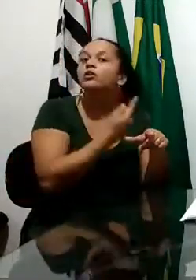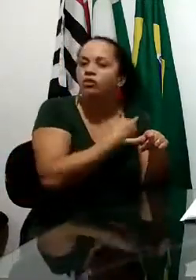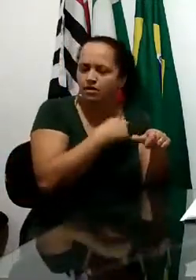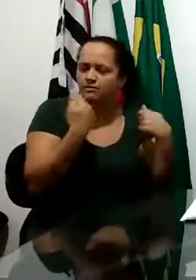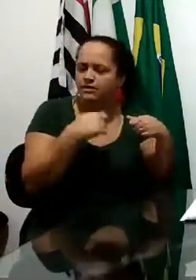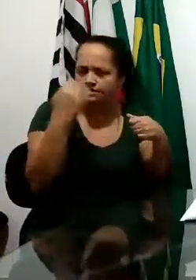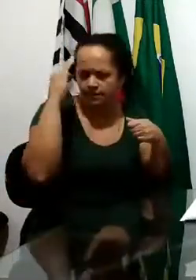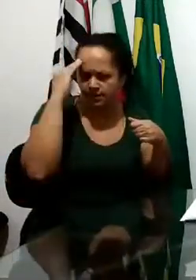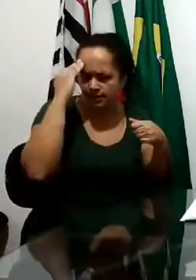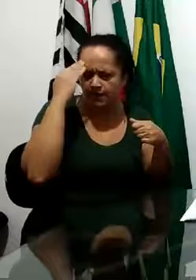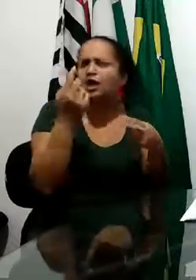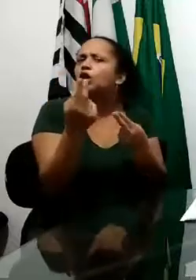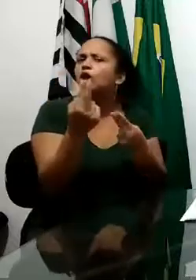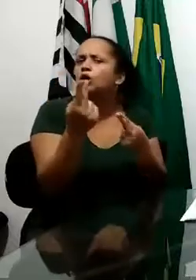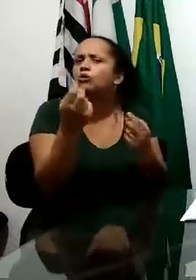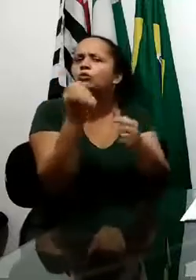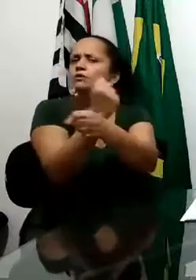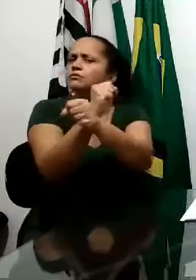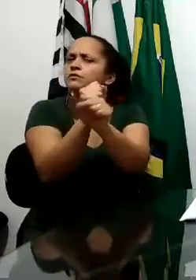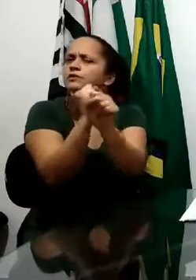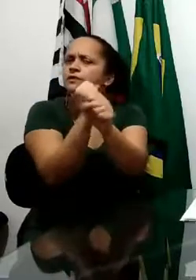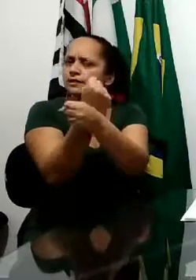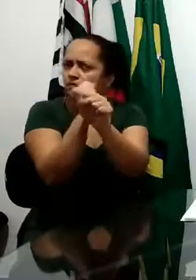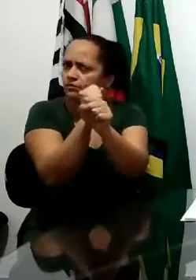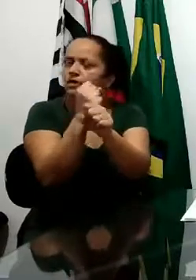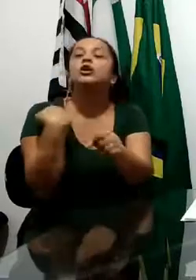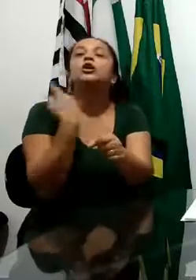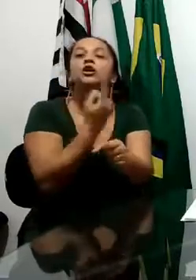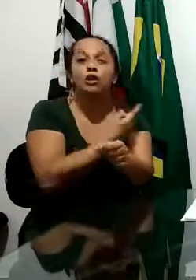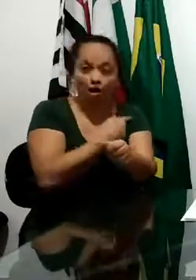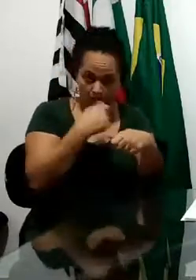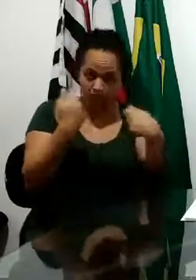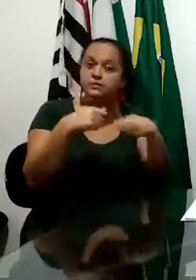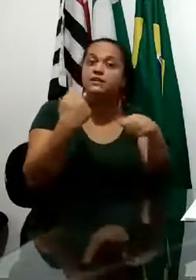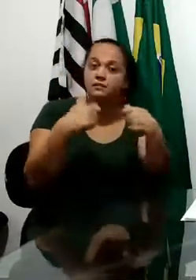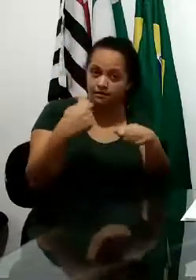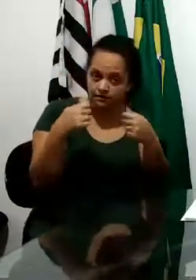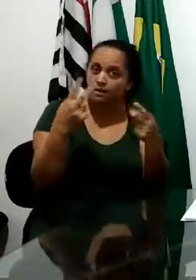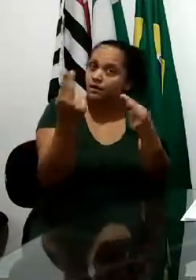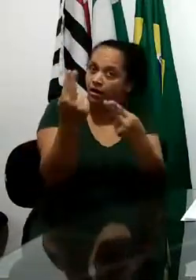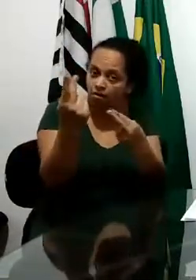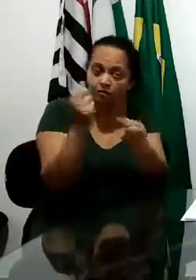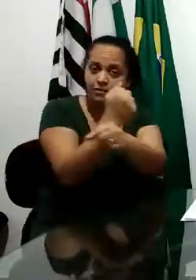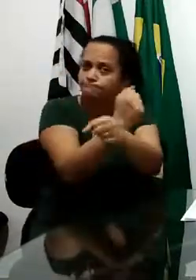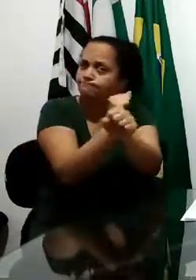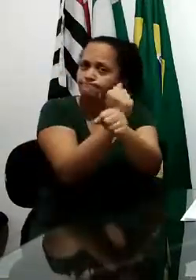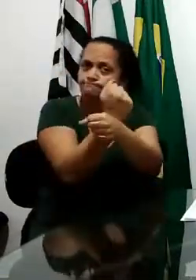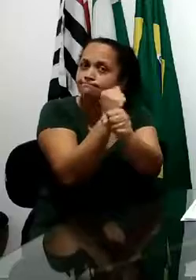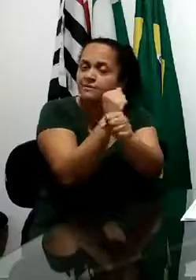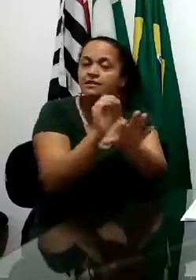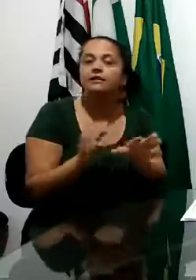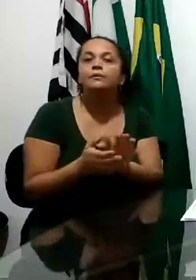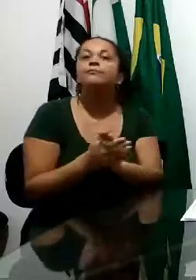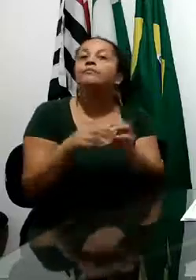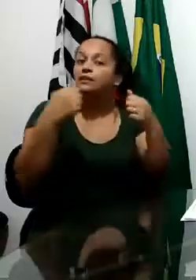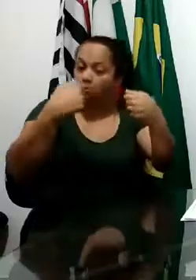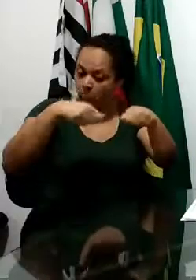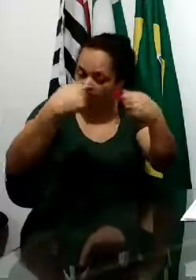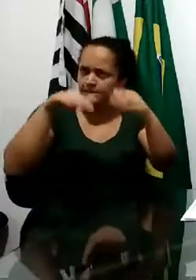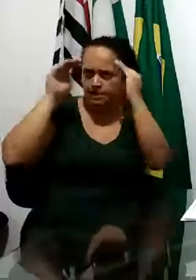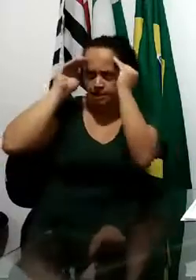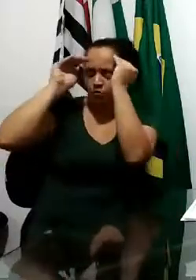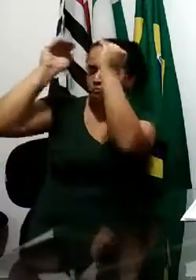E nós temos que nos comportar como servos. E o servo ele só tem uma opção: ser obediente ao